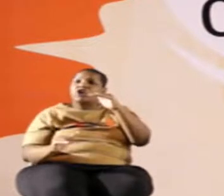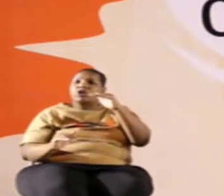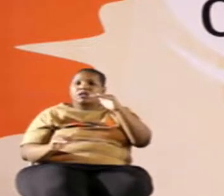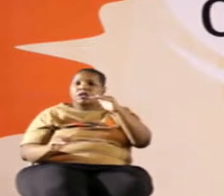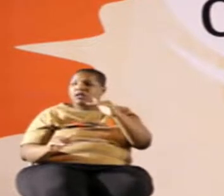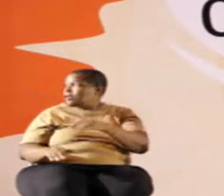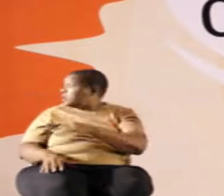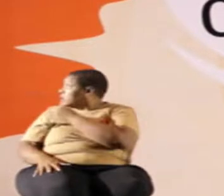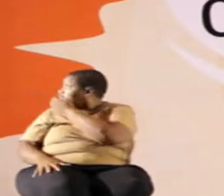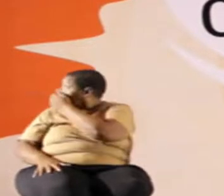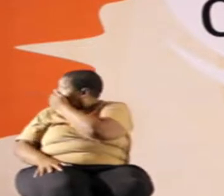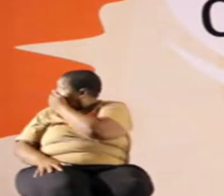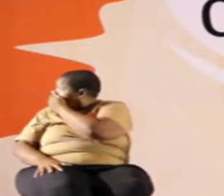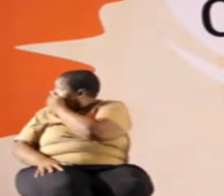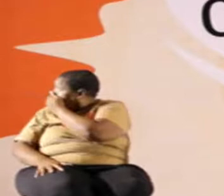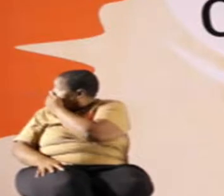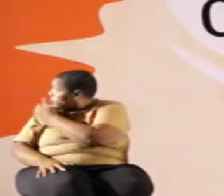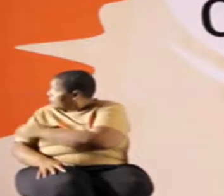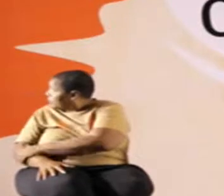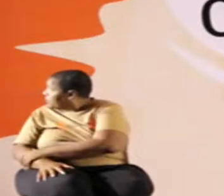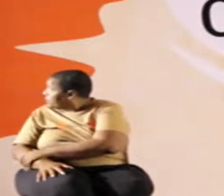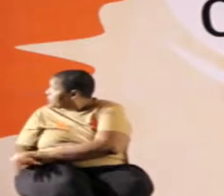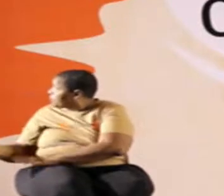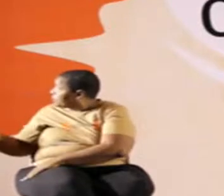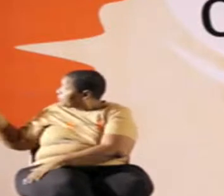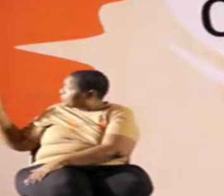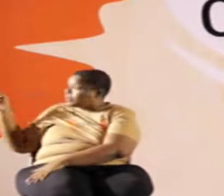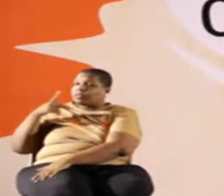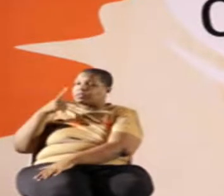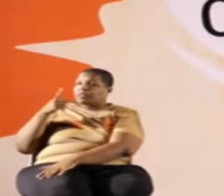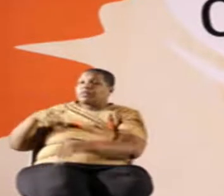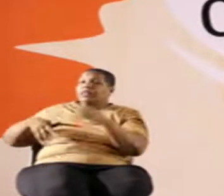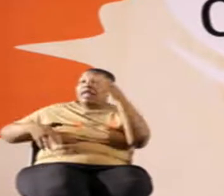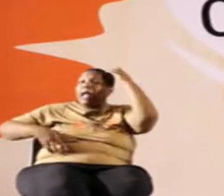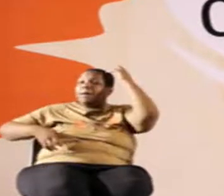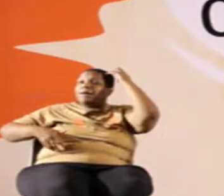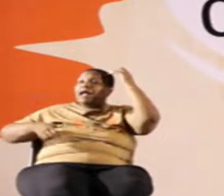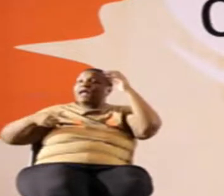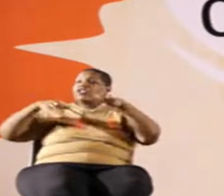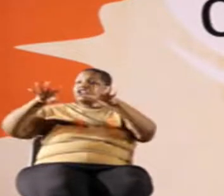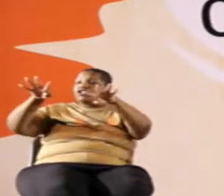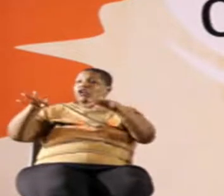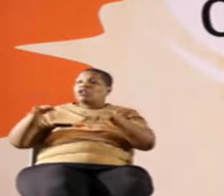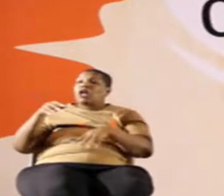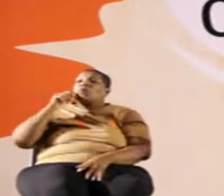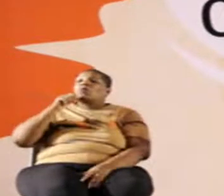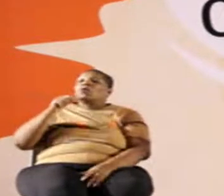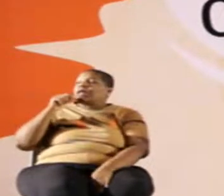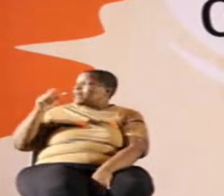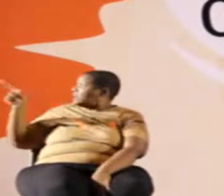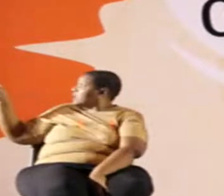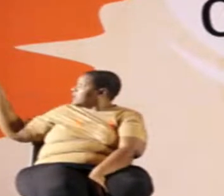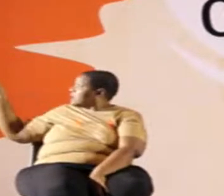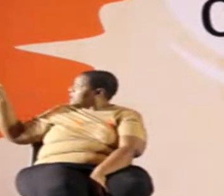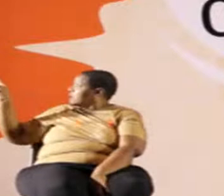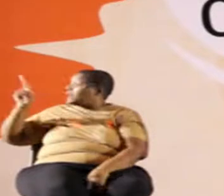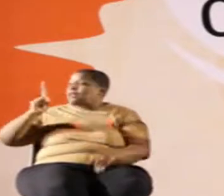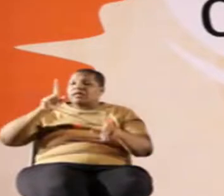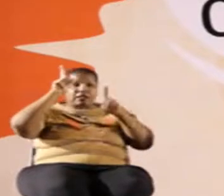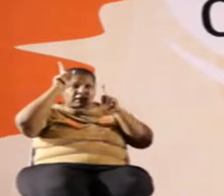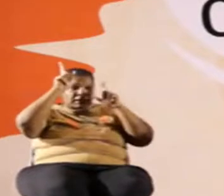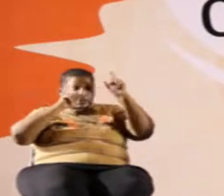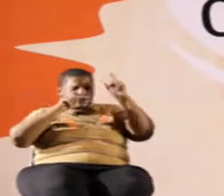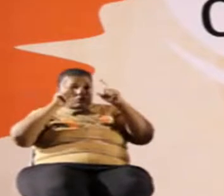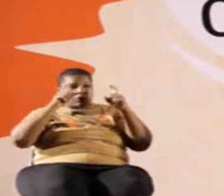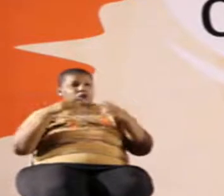próxima imagem, por favor. Essa é uma das imagens das macacas de auditório. Aquelas mulheres que expressava o